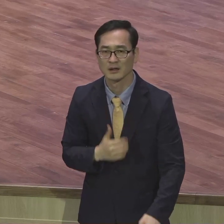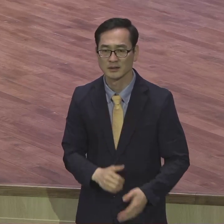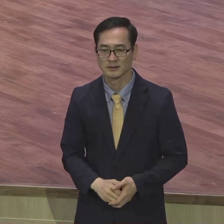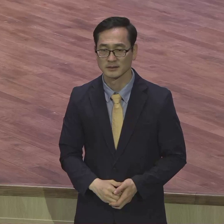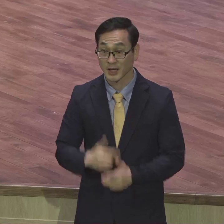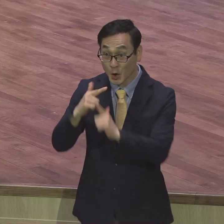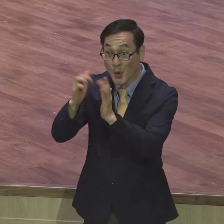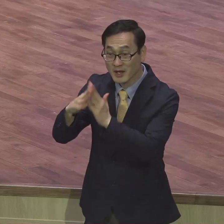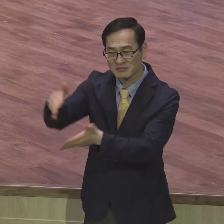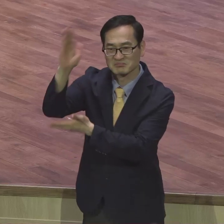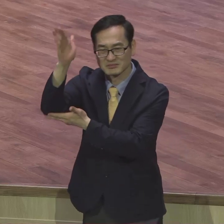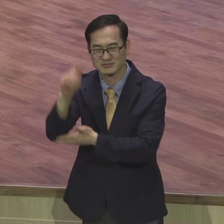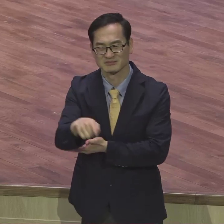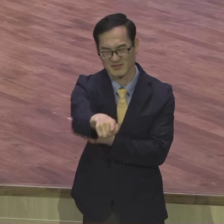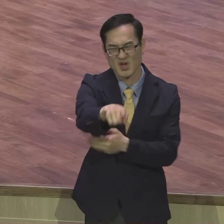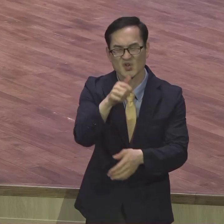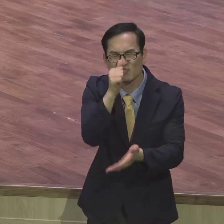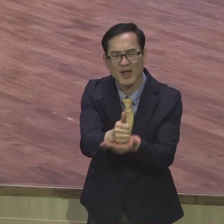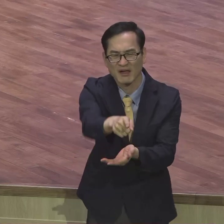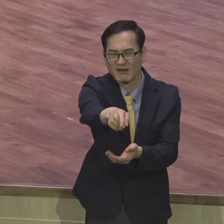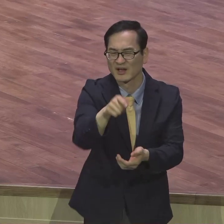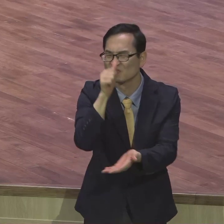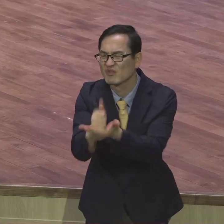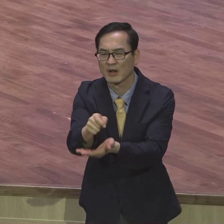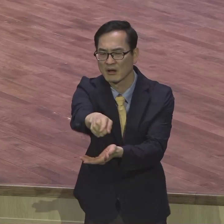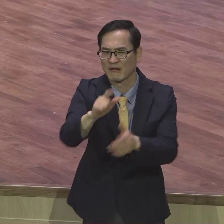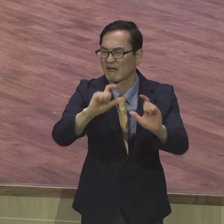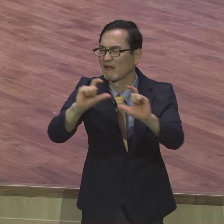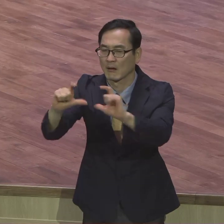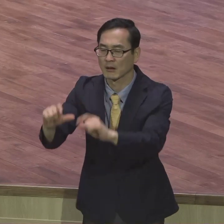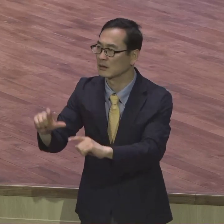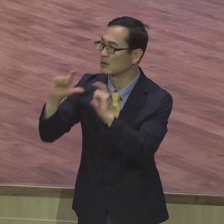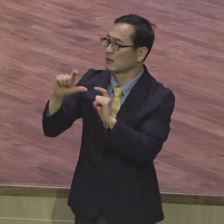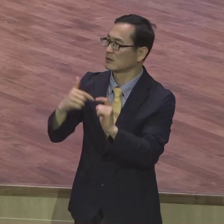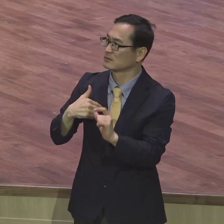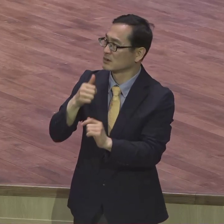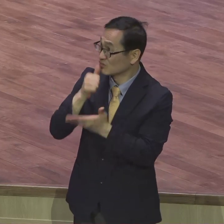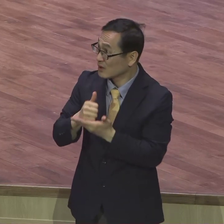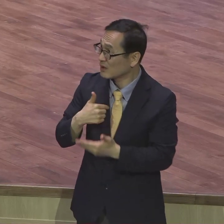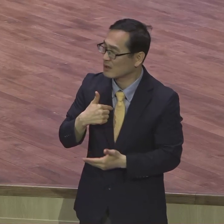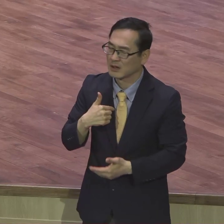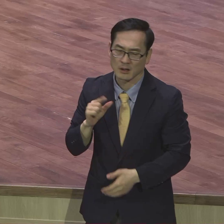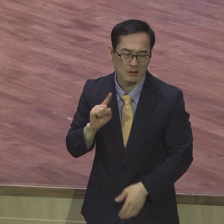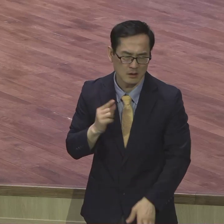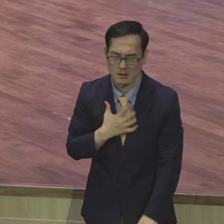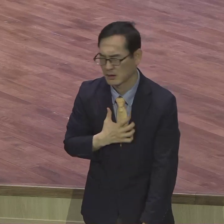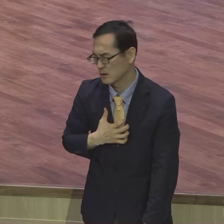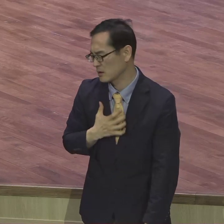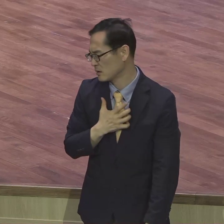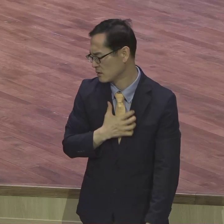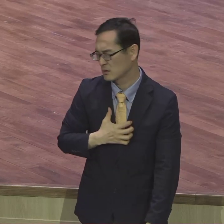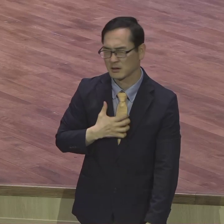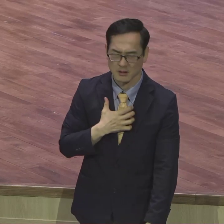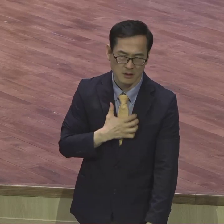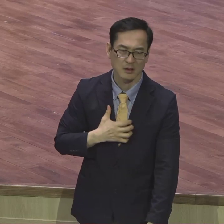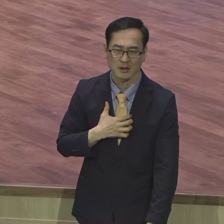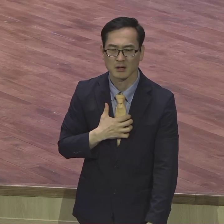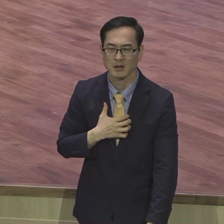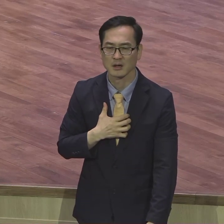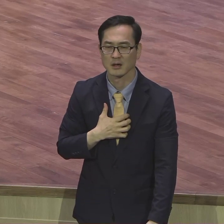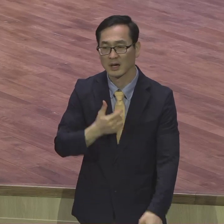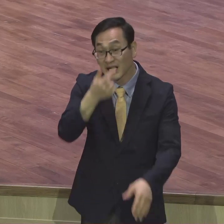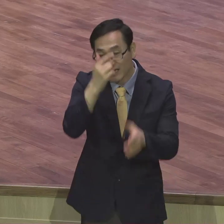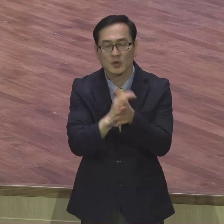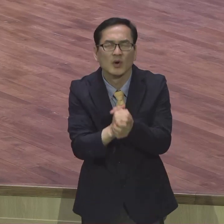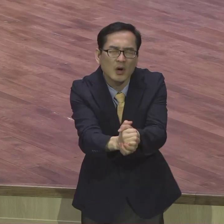일법을 때리니까 그냥 때리니까 모든 게 다 죄라. 죄니까 막 괴로운 거예요. 기도하면 뭐하냐